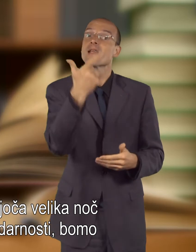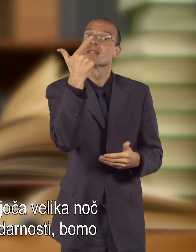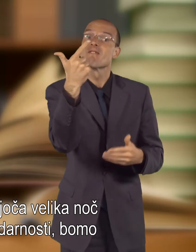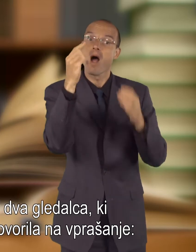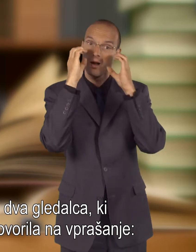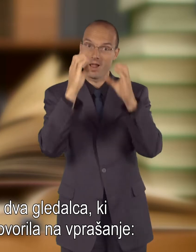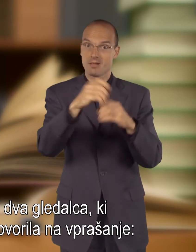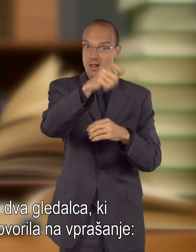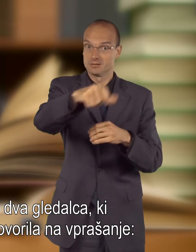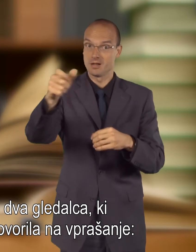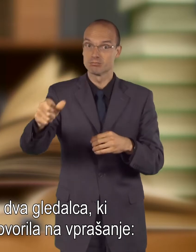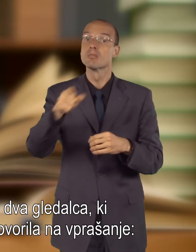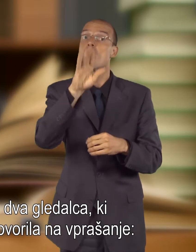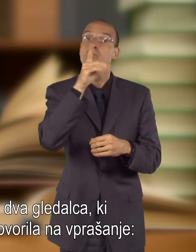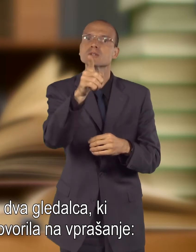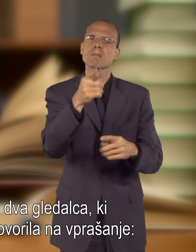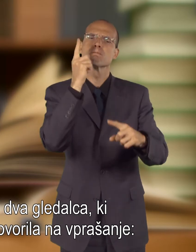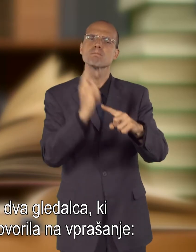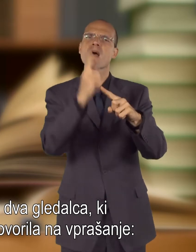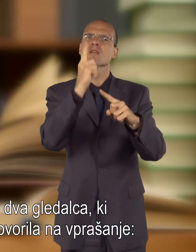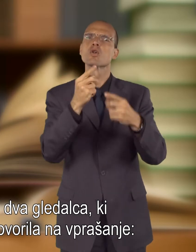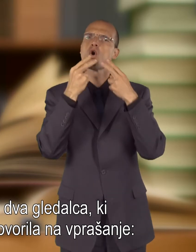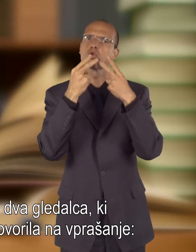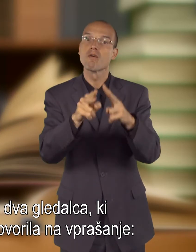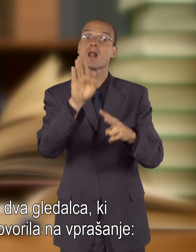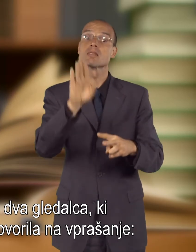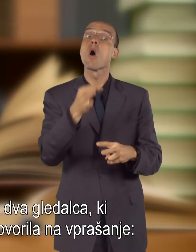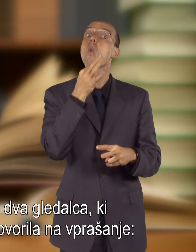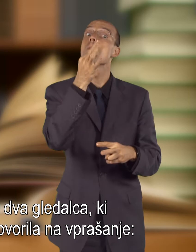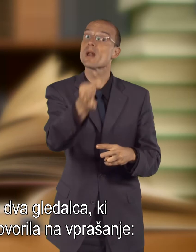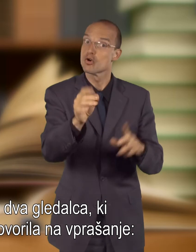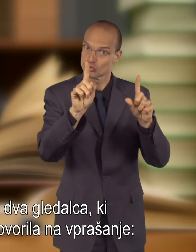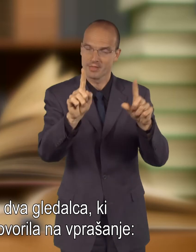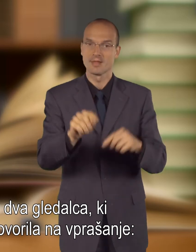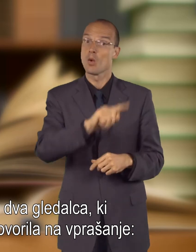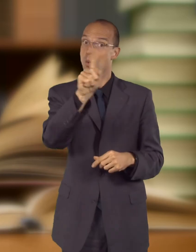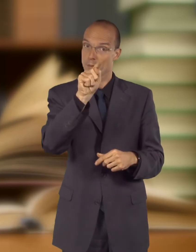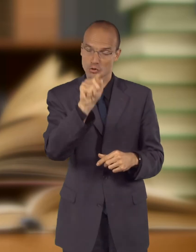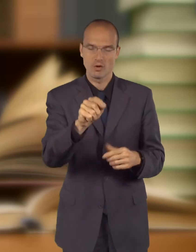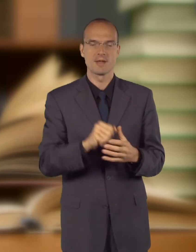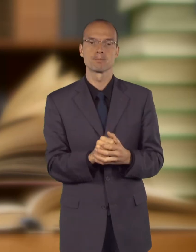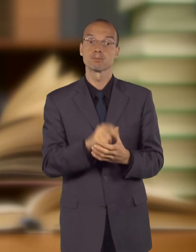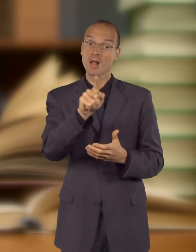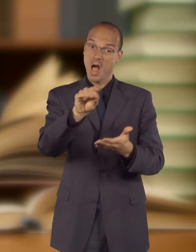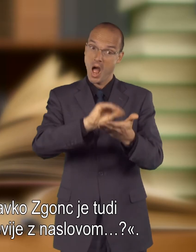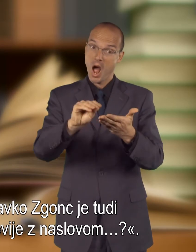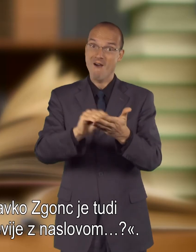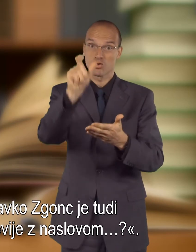odgovorila na vprašanje. Avtor knjige Slavko Zgonc je tudi urednik mesečne revije z naslovom